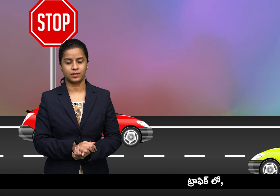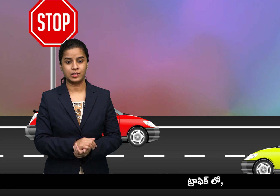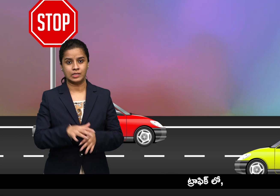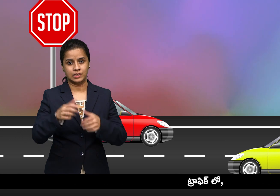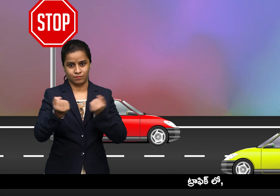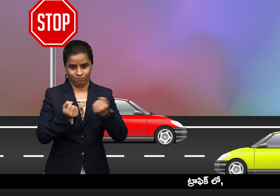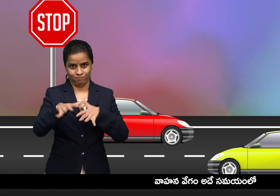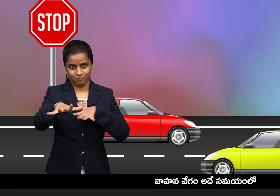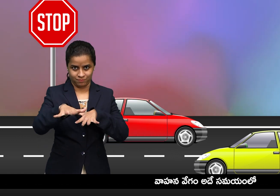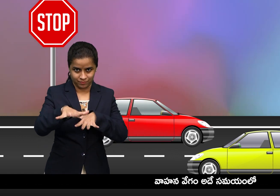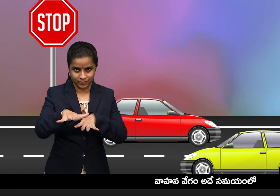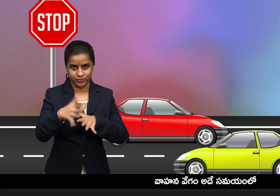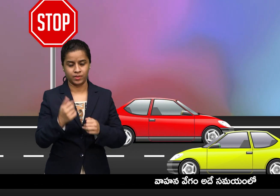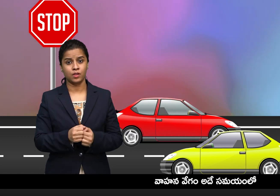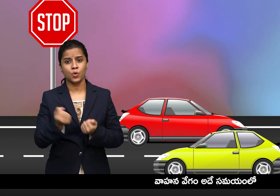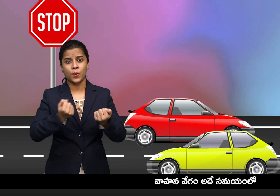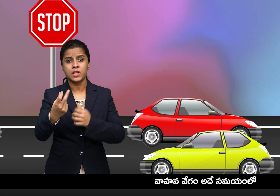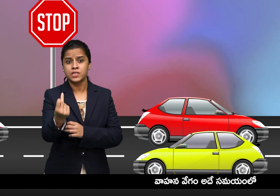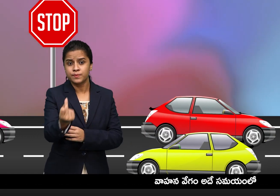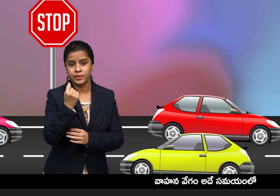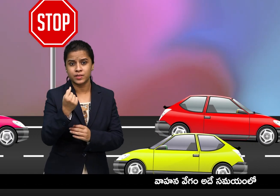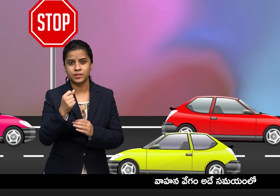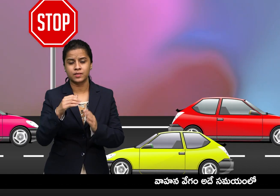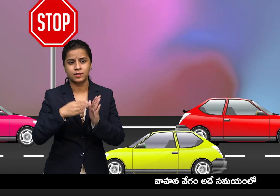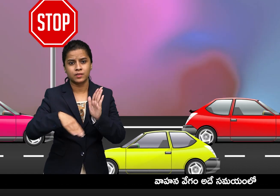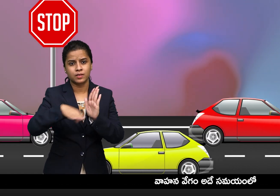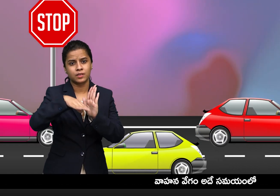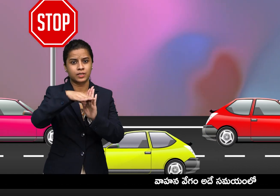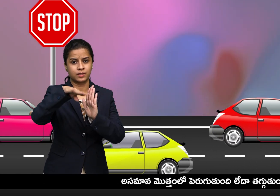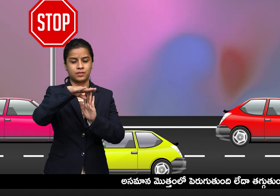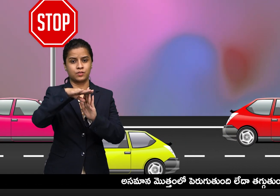ట్రాఫిక్లో వాహన వేగం అదే సమయంలో